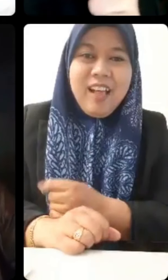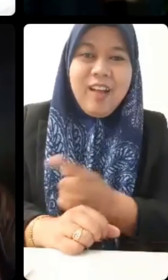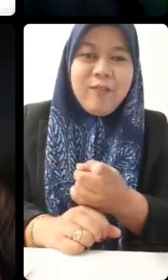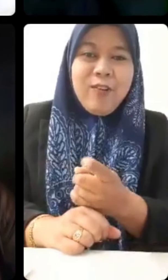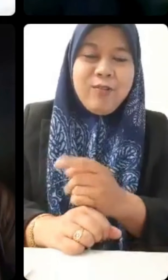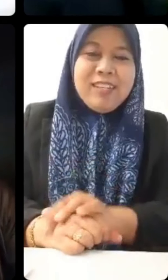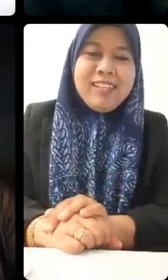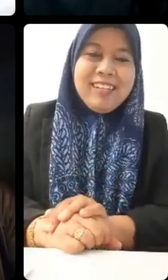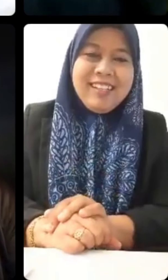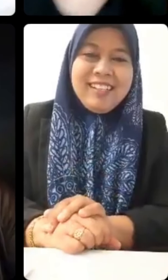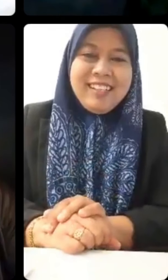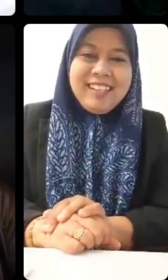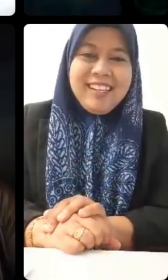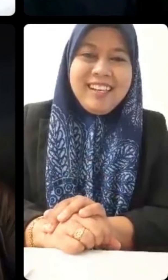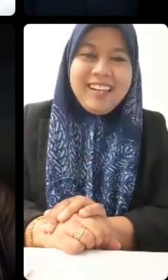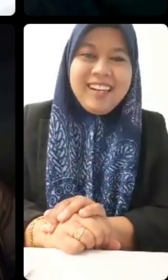24.1K, ramai.